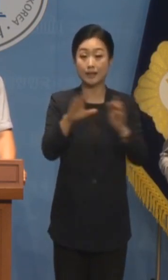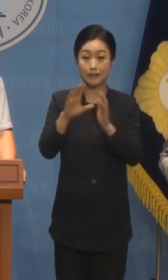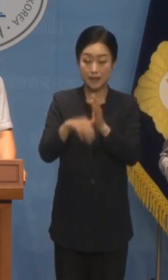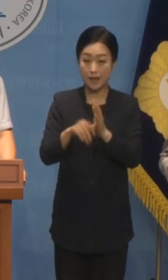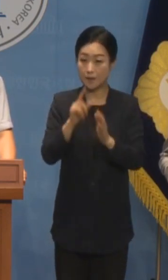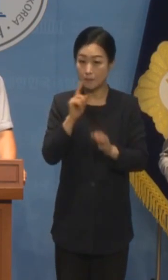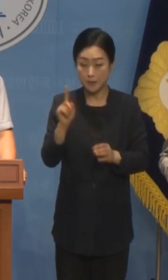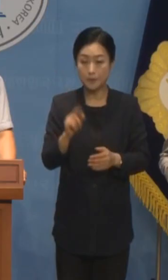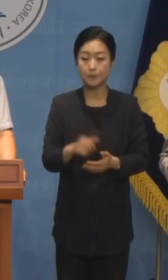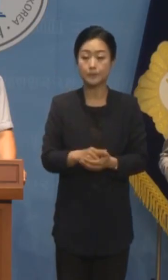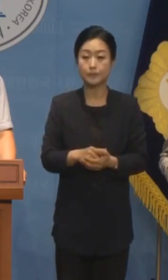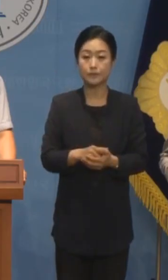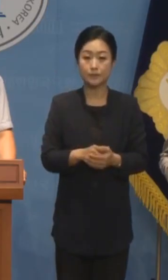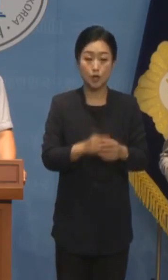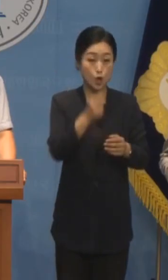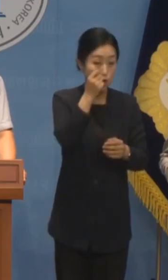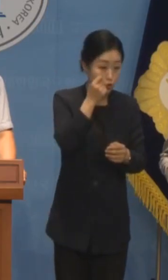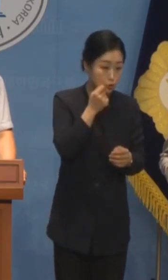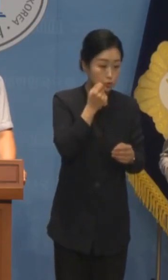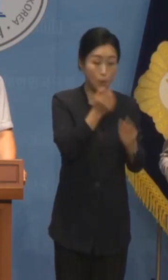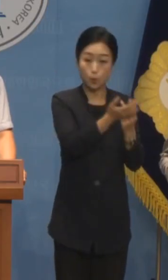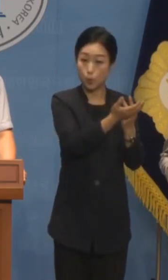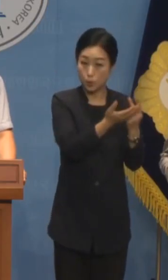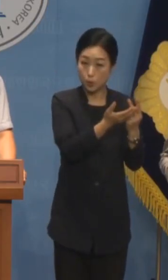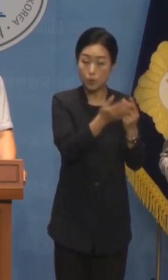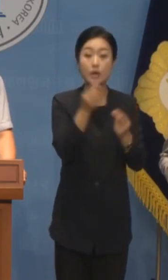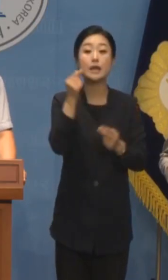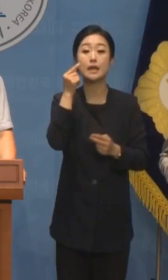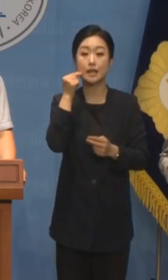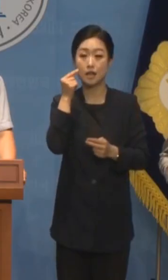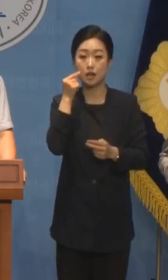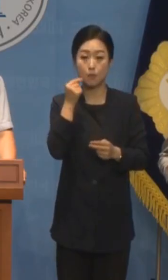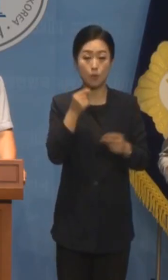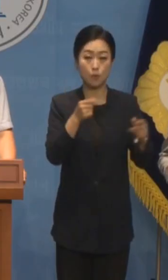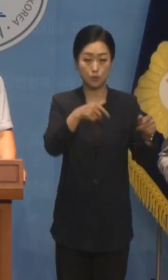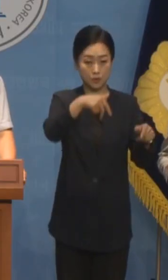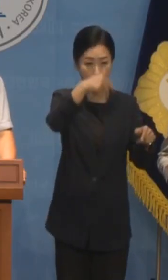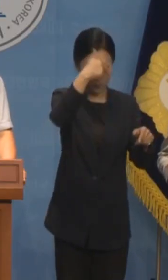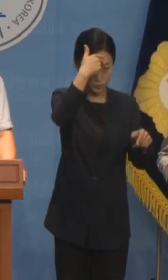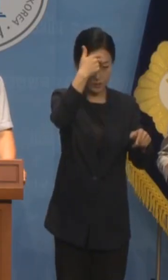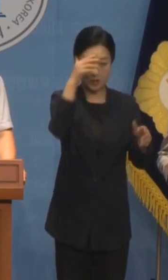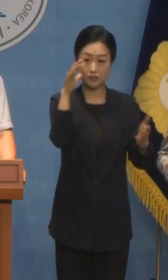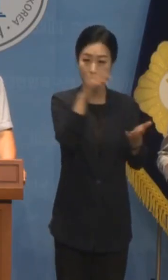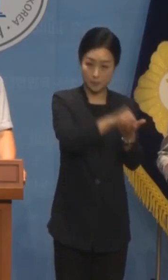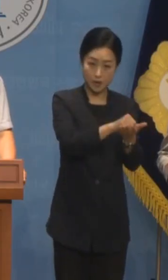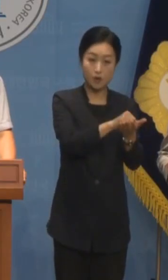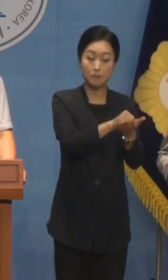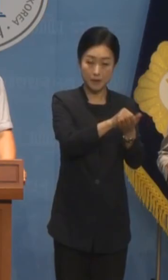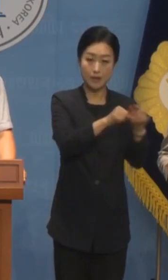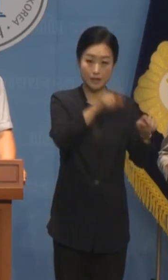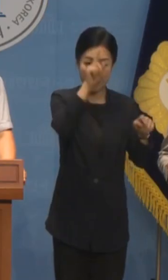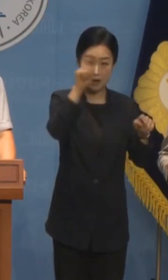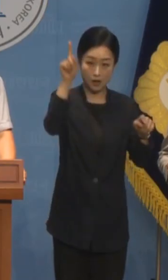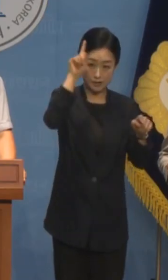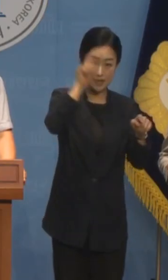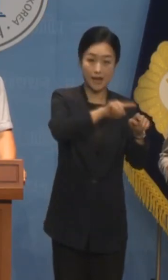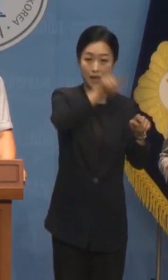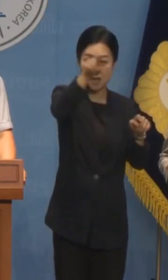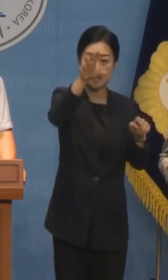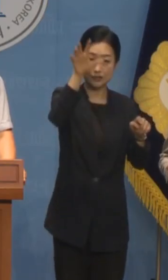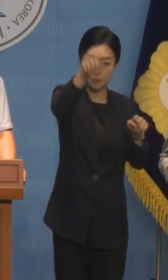내립니다. 울릉도 독도야말로 일본이 조선을 점령하고 시베리아로 진출하는데 가장